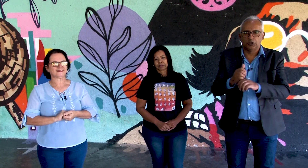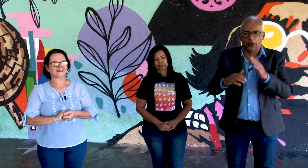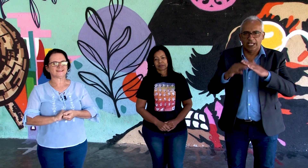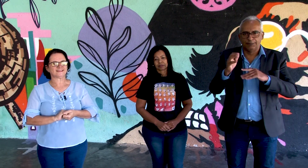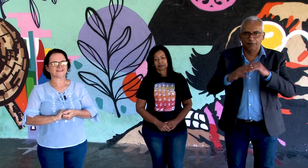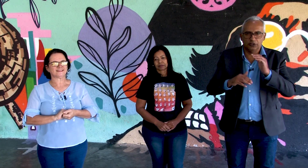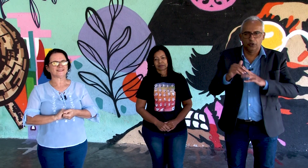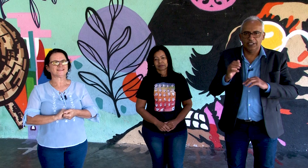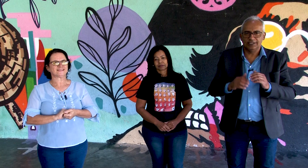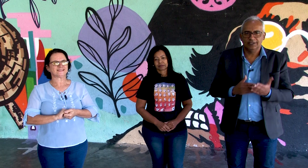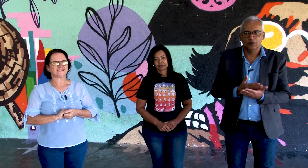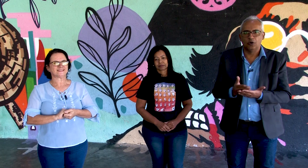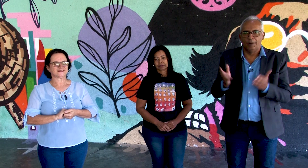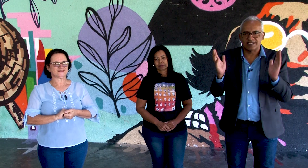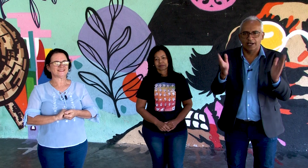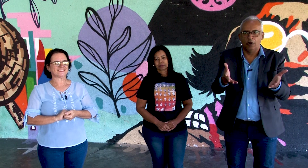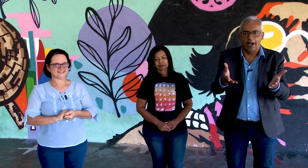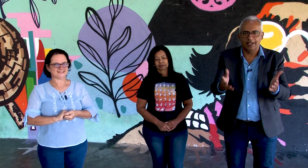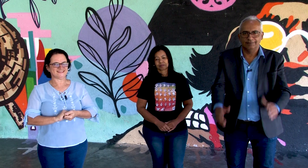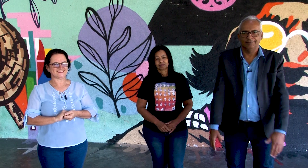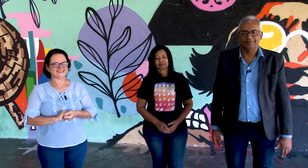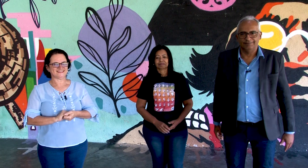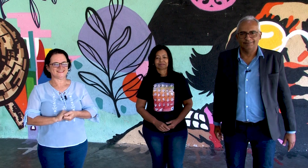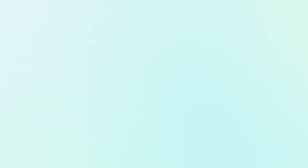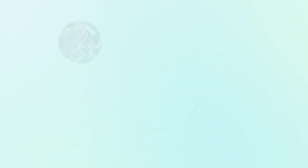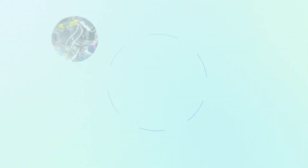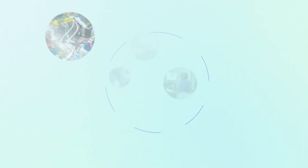O Profissionais e Profissões começa agora.